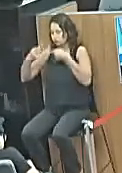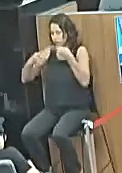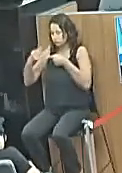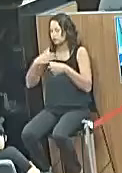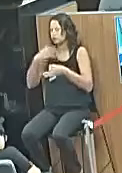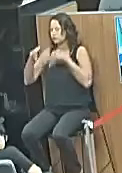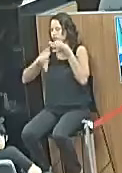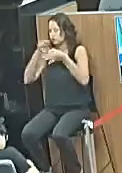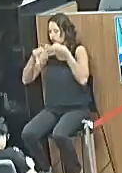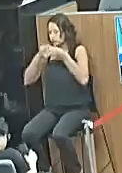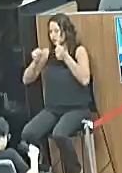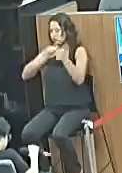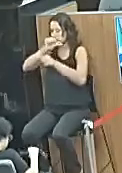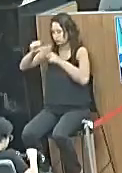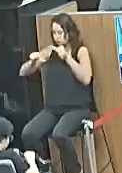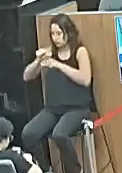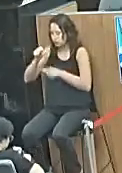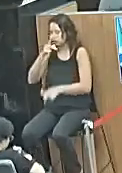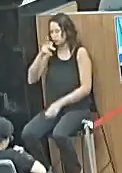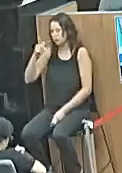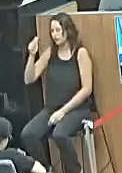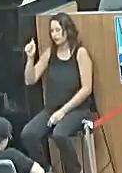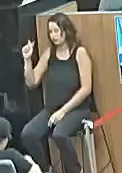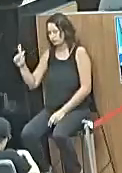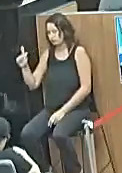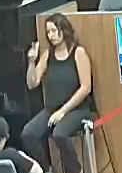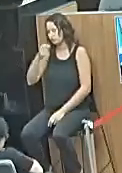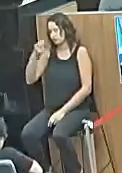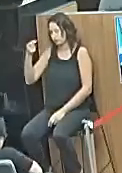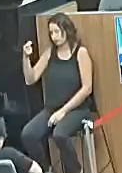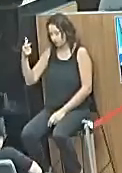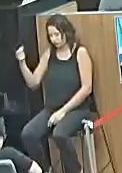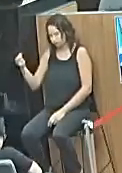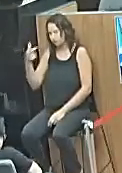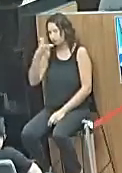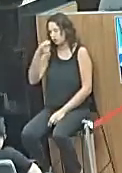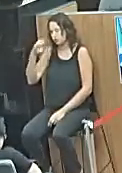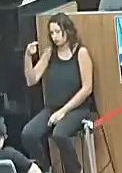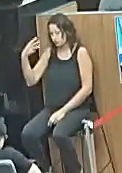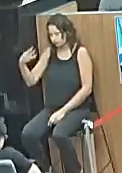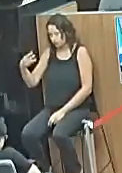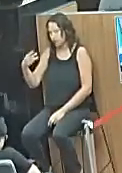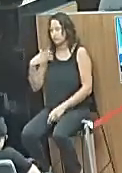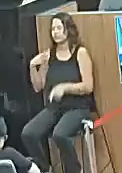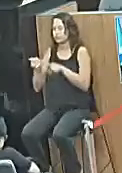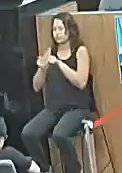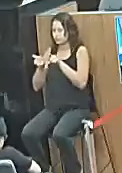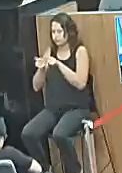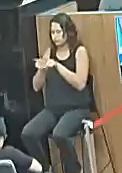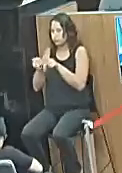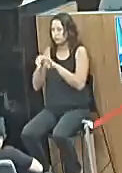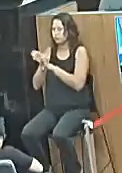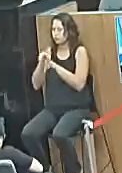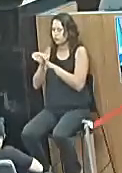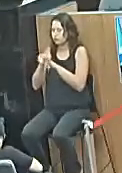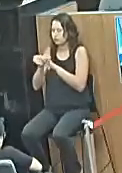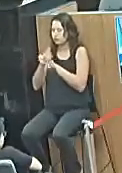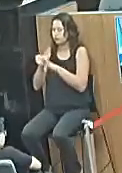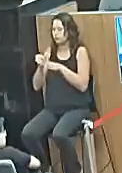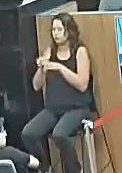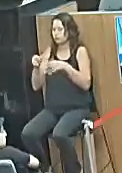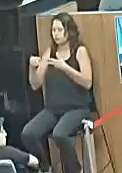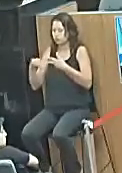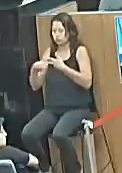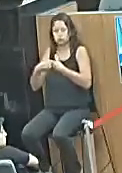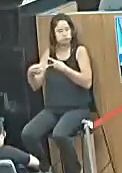de alteração no ppa g 2020 a 2023 e de recomendações ao poder executivo no âmbito